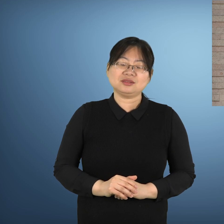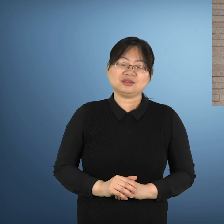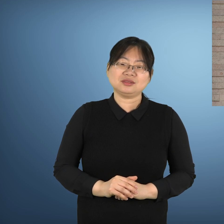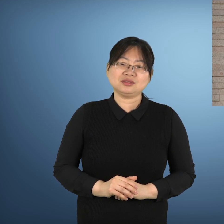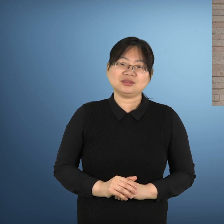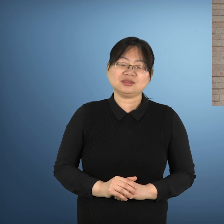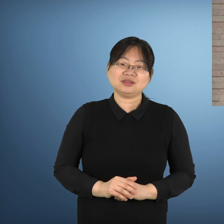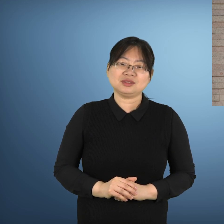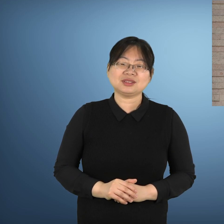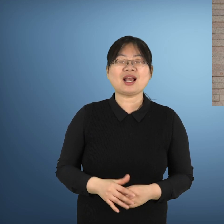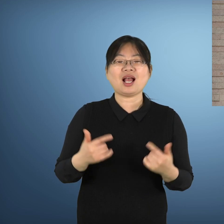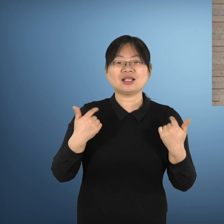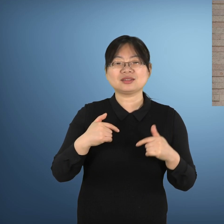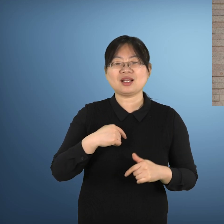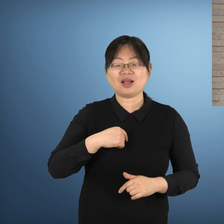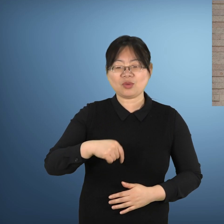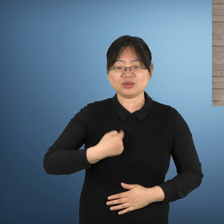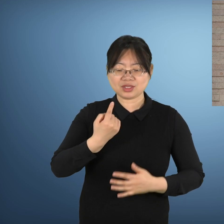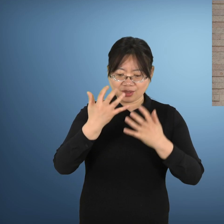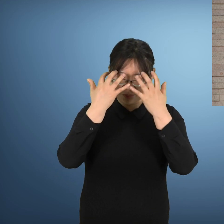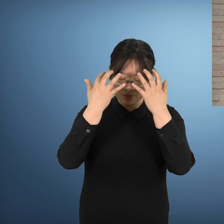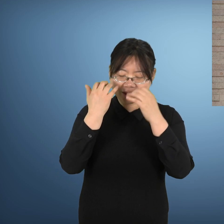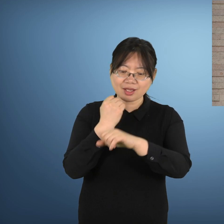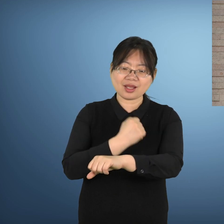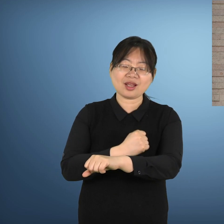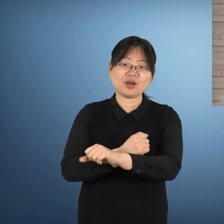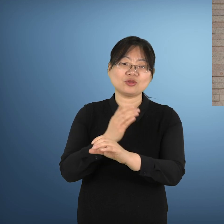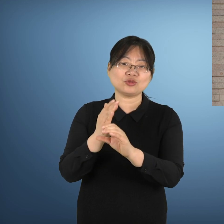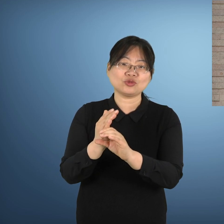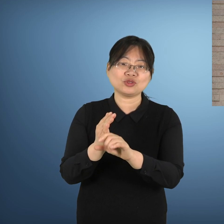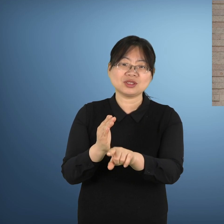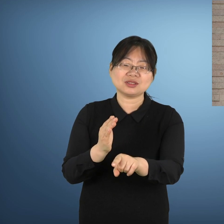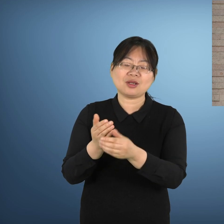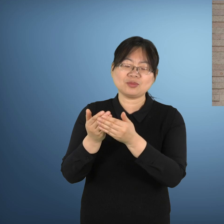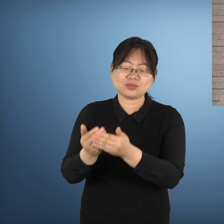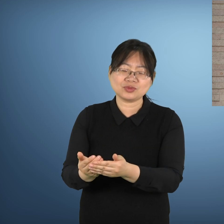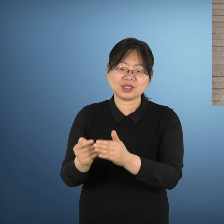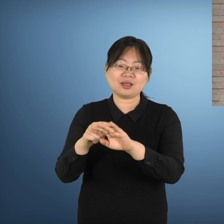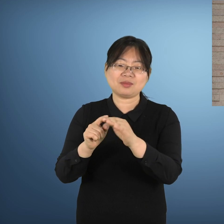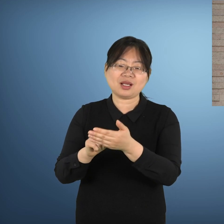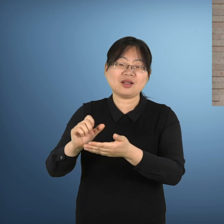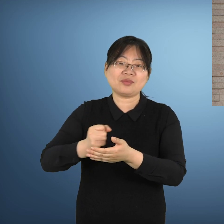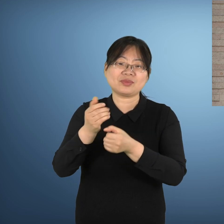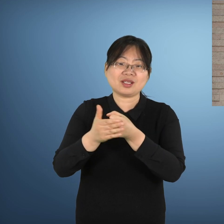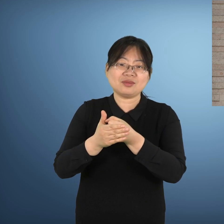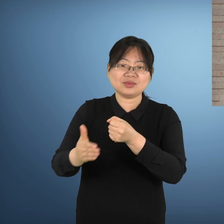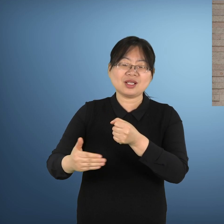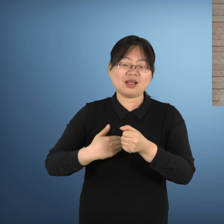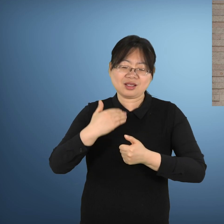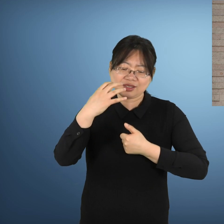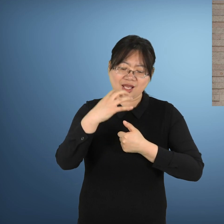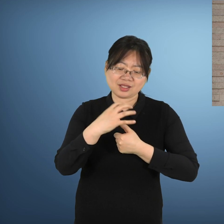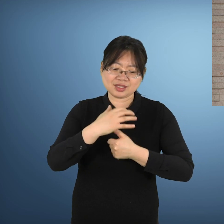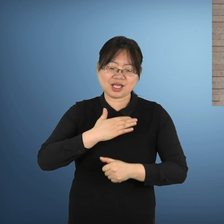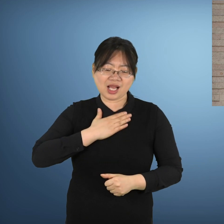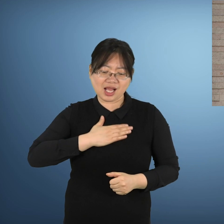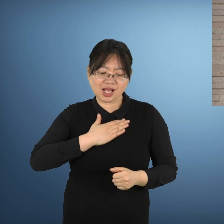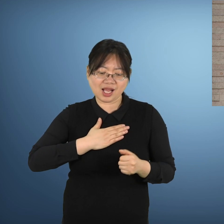그리고 항상 혼자 고생하시는 어머님, 그런 무게감 때문에 저를 야단친다는 걸